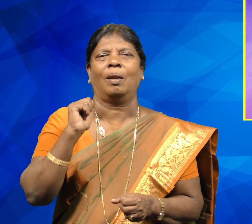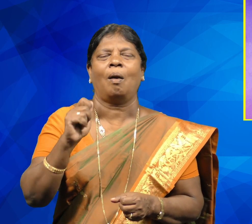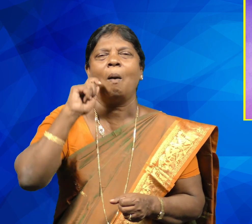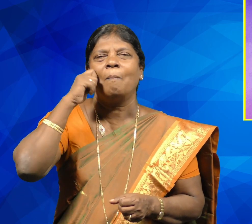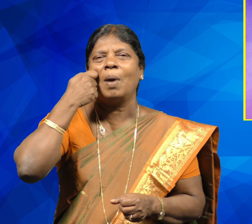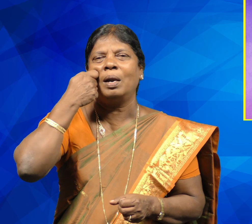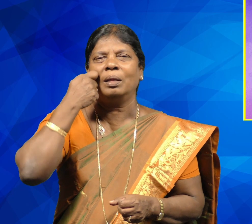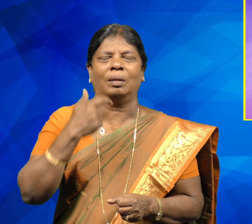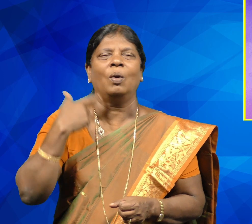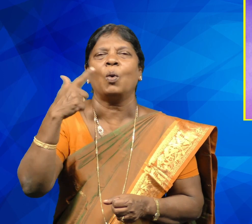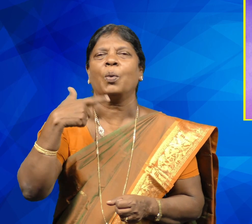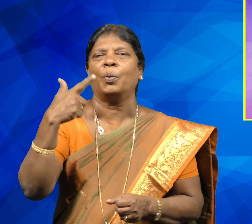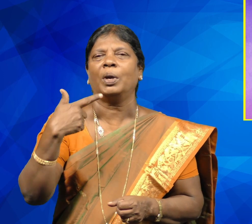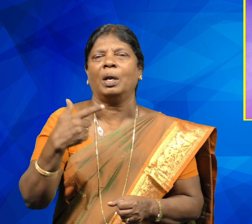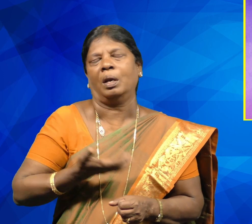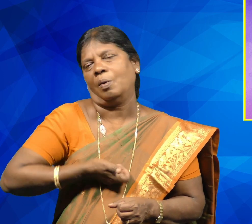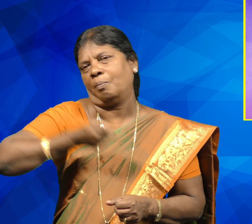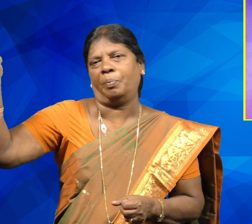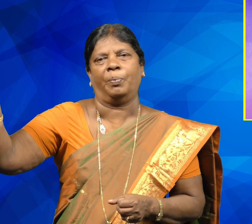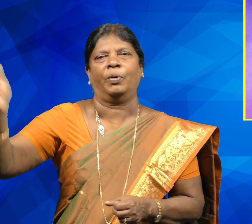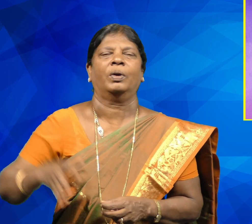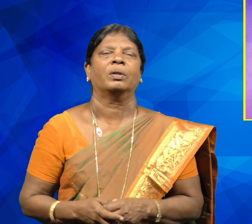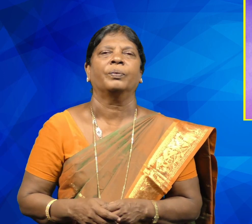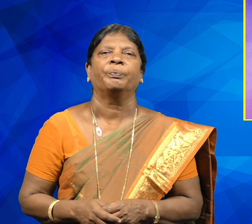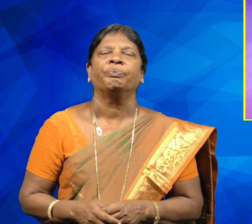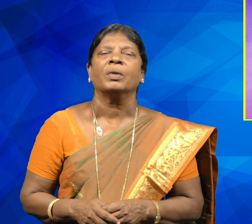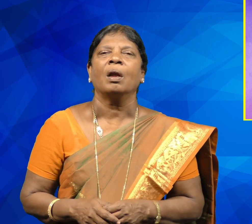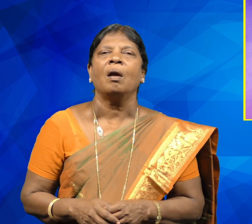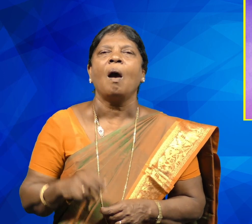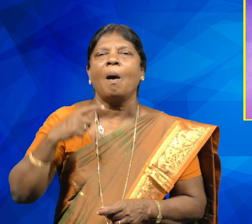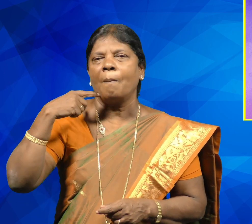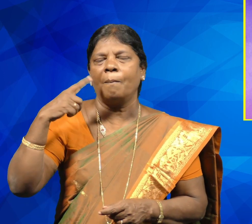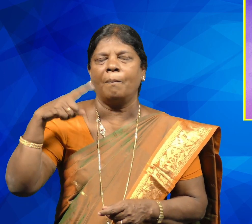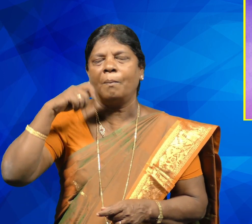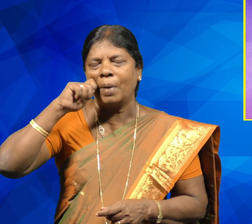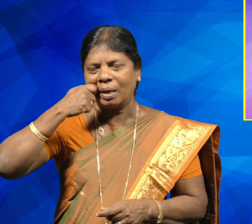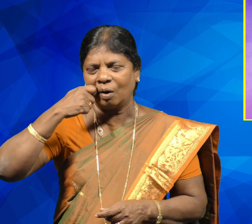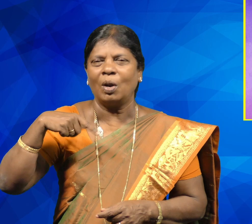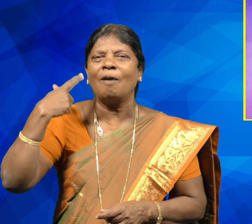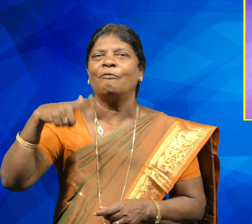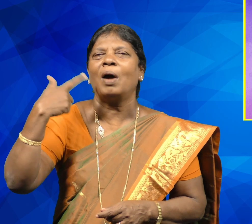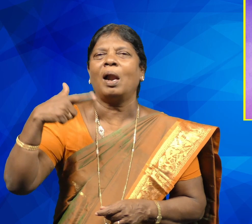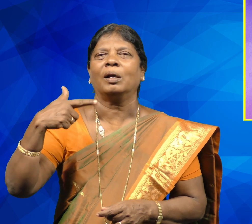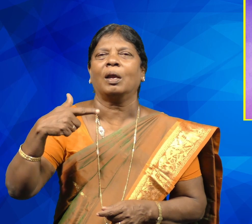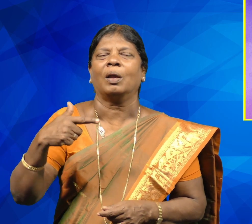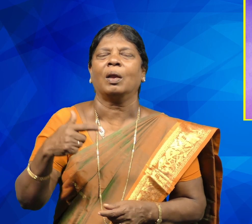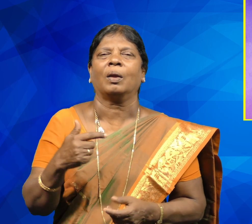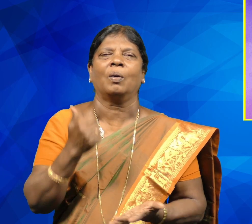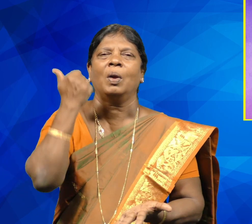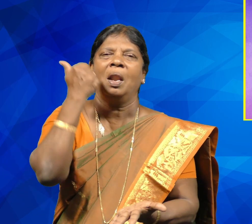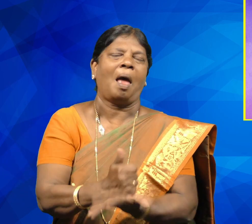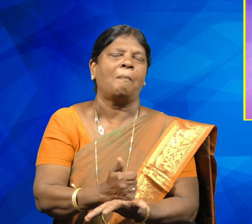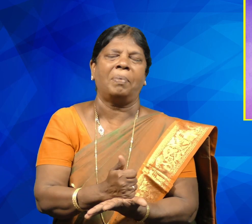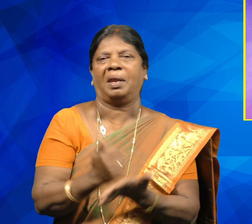புலப்படுவதென்ன, மனிதனுடைய உயிர் பறிபோகிறது. அப்போ மனிதனுடைய வாழ்வுக்கு எந்த